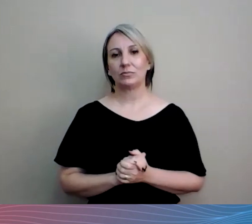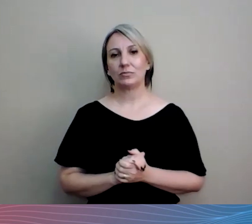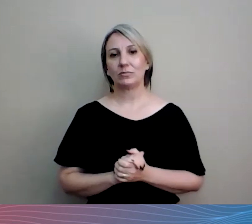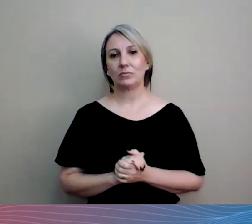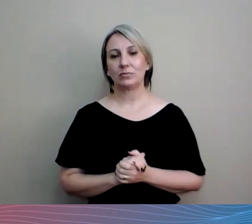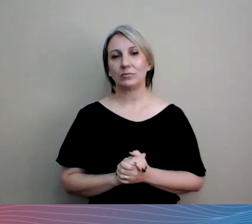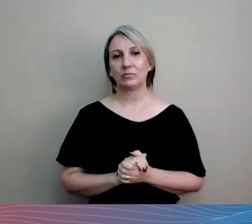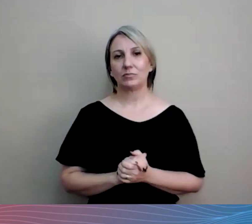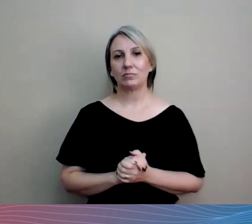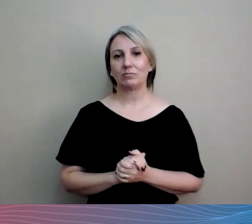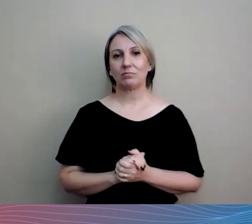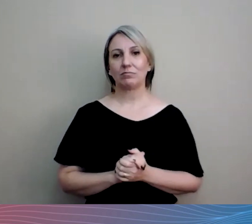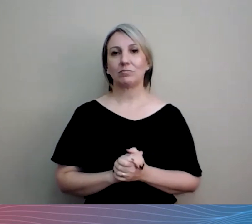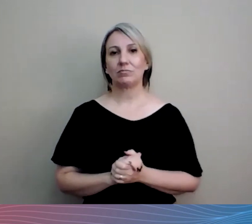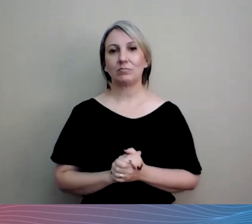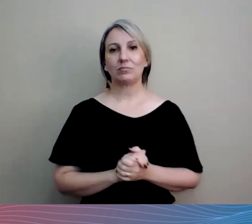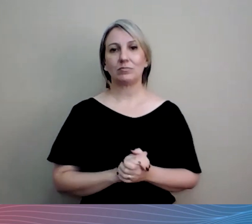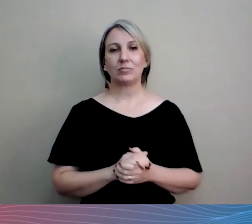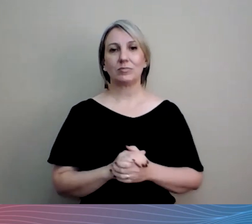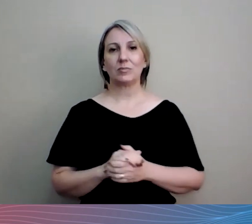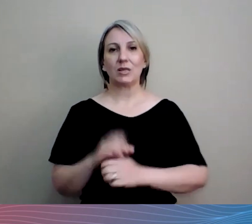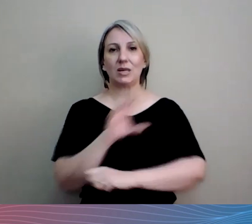A boa terra de Canaã